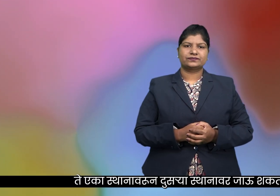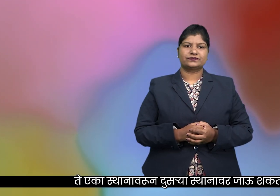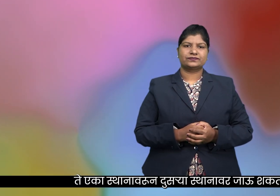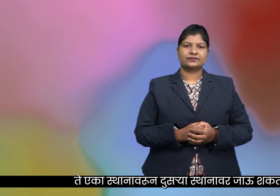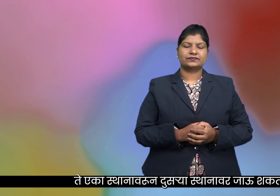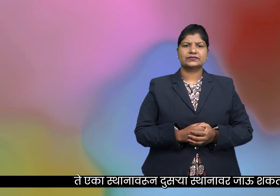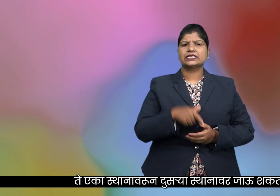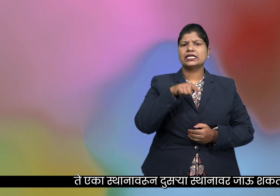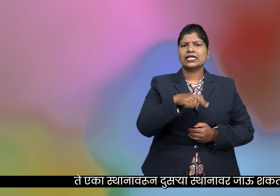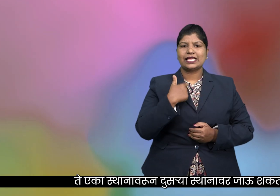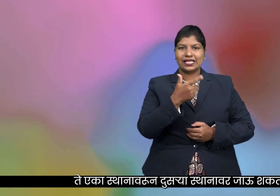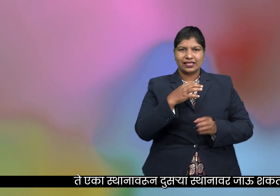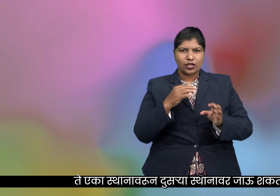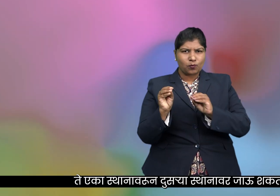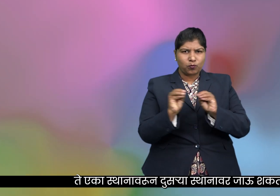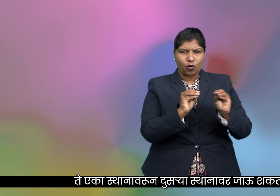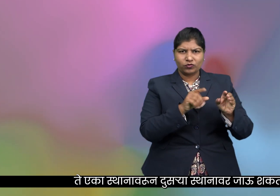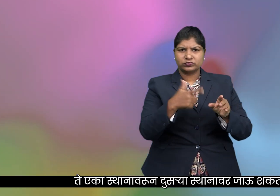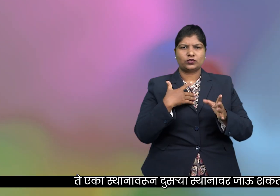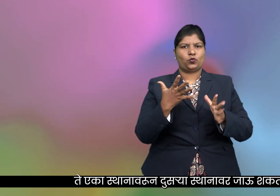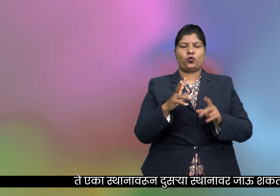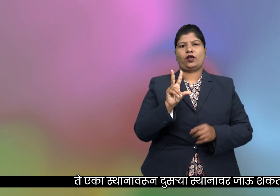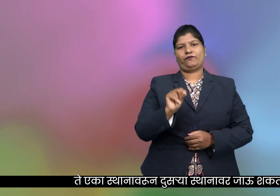ते एका स्थानावरून दुसऱ्या स्थानावर जाऊ शकत नाहीत.